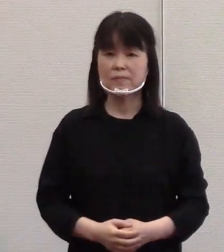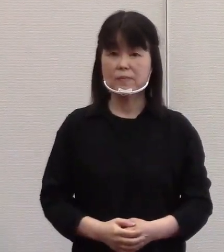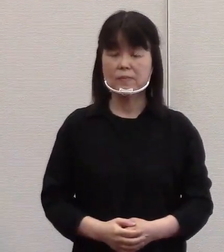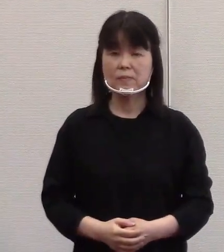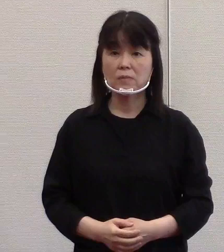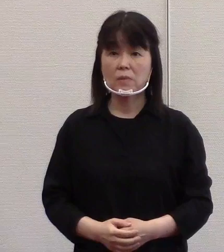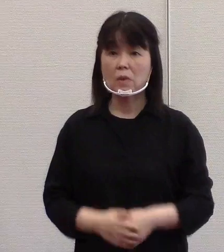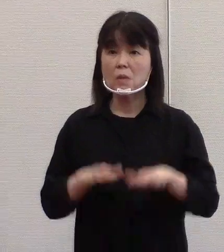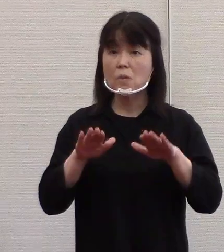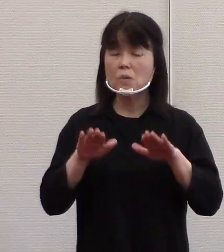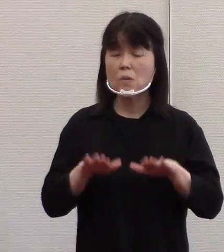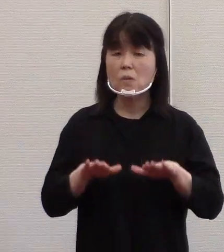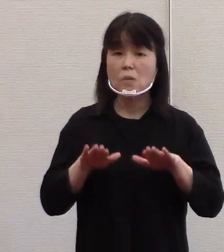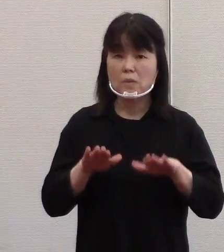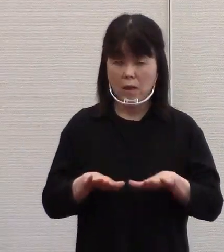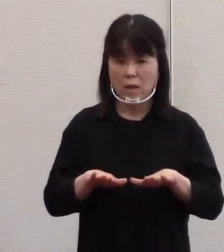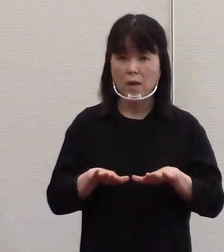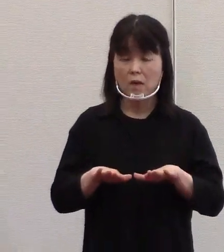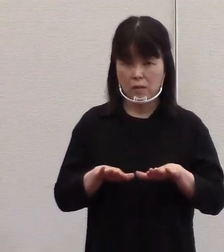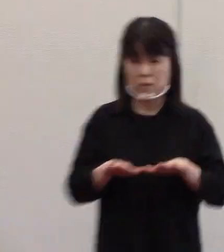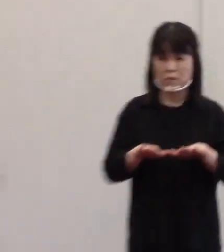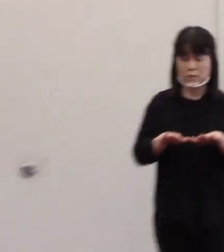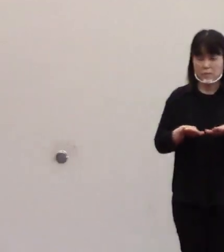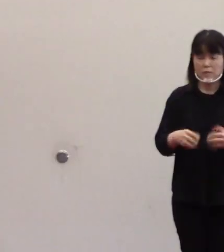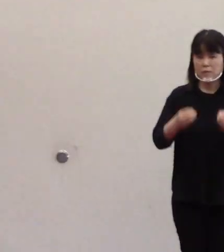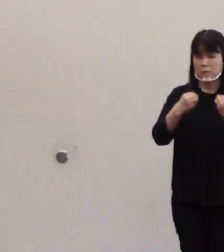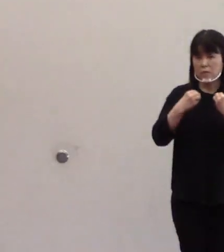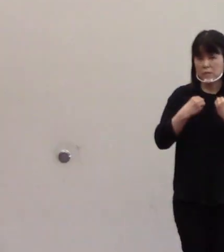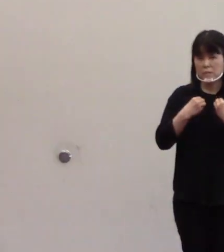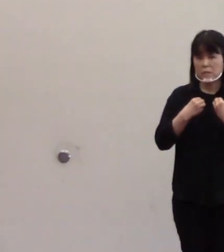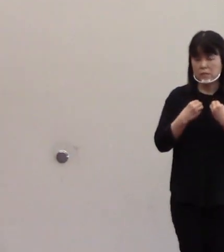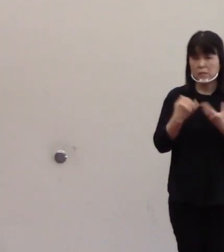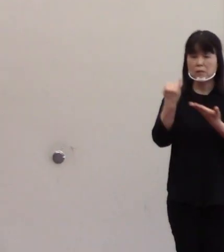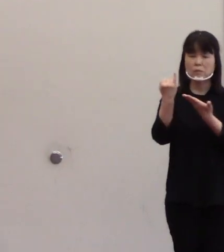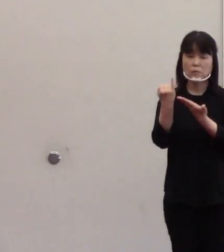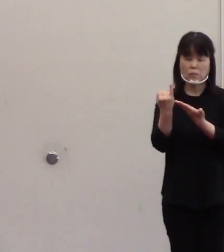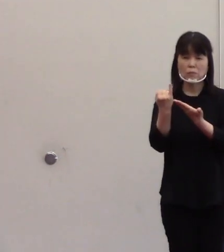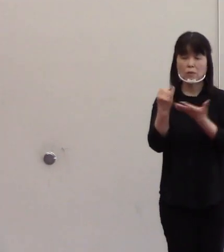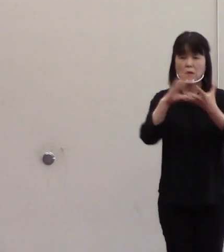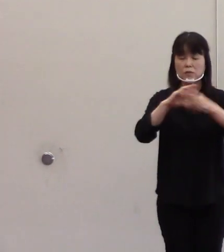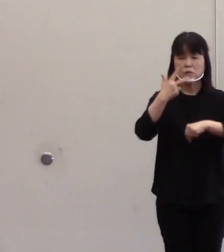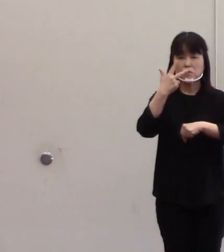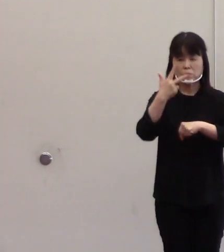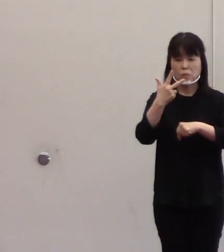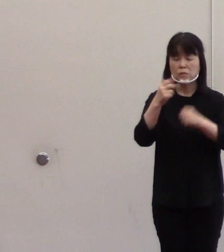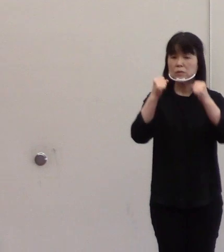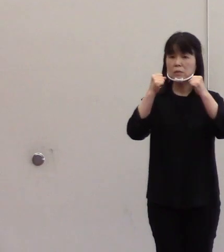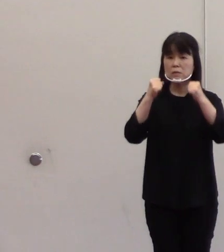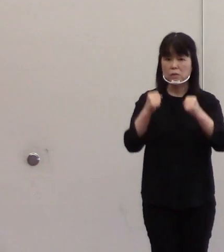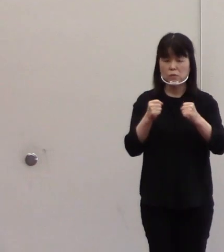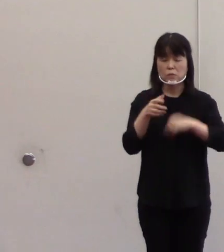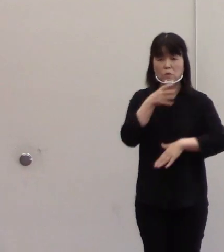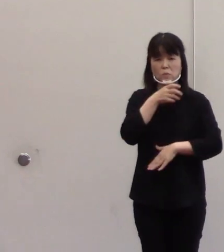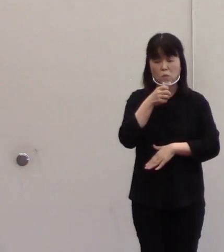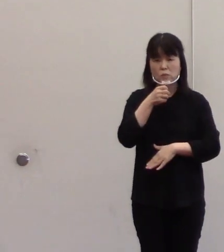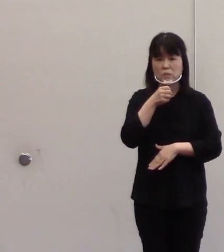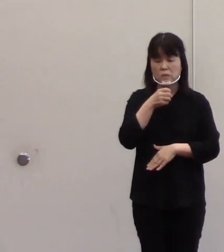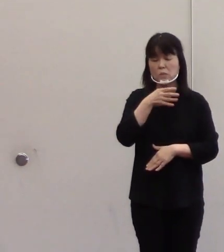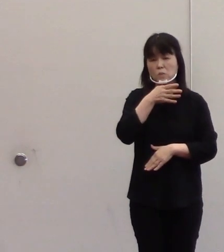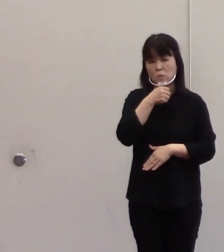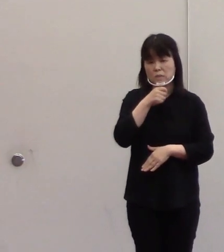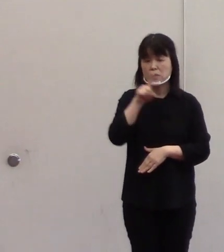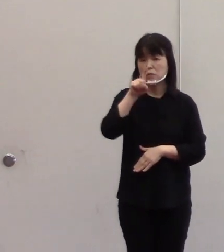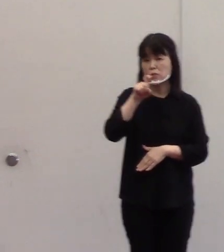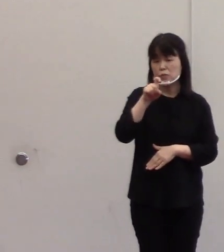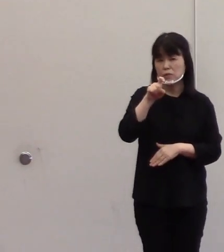今回確認された患者さんは出雲市在住の10歳代の女性、